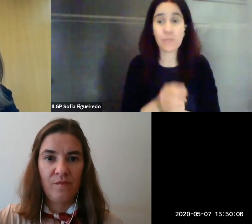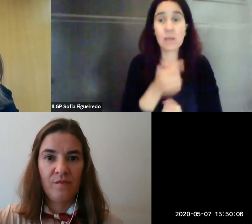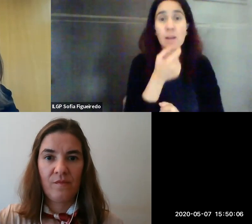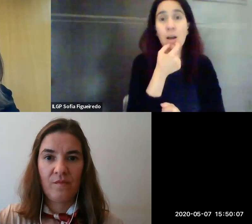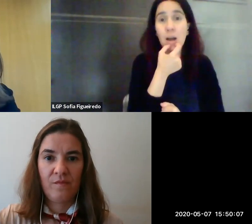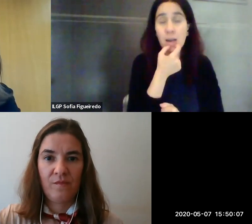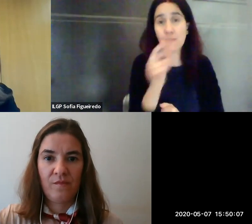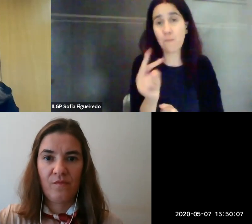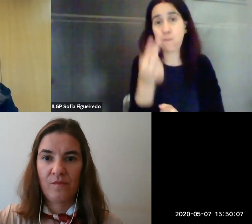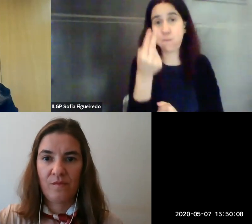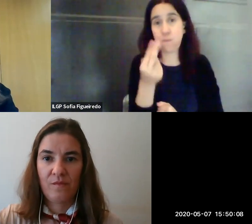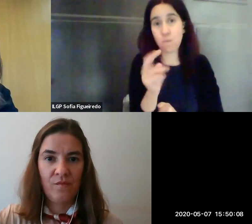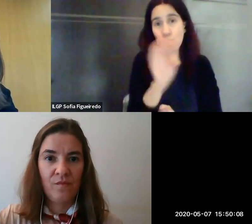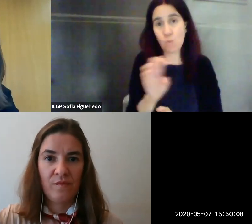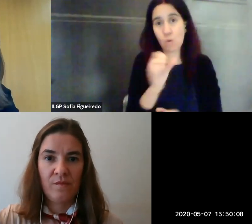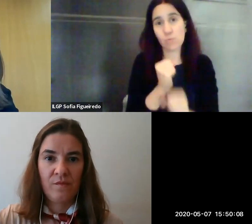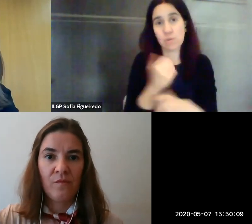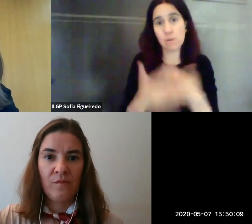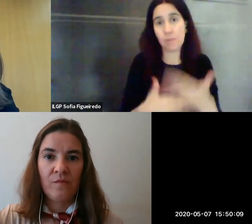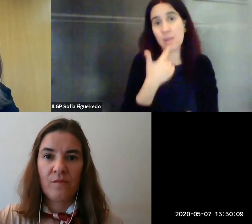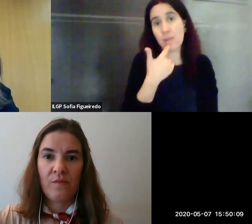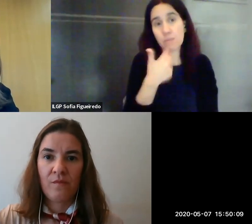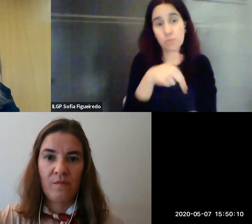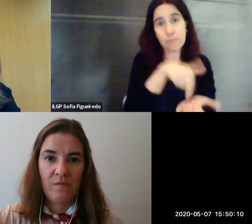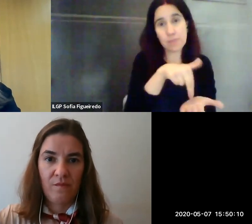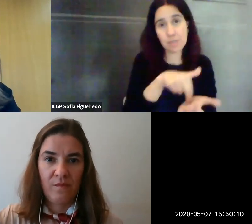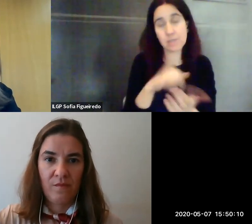dos dois modos de trabalho, digamos, o presencial e o